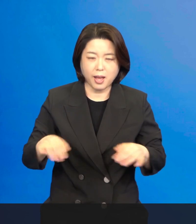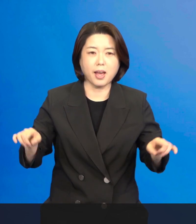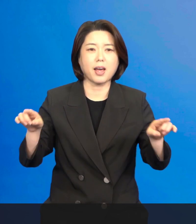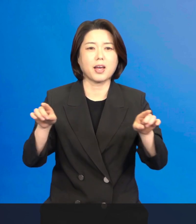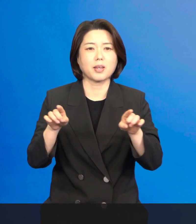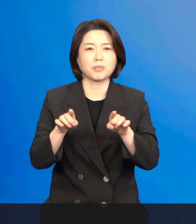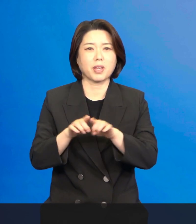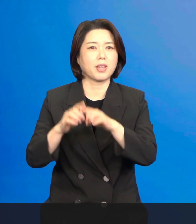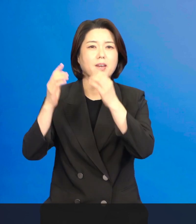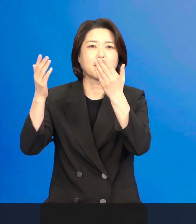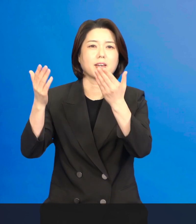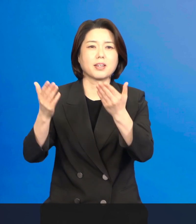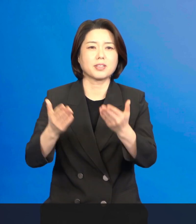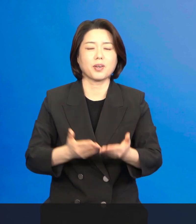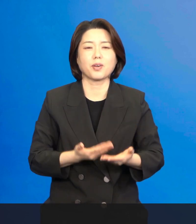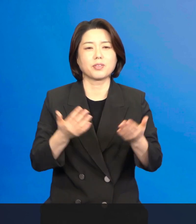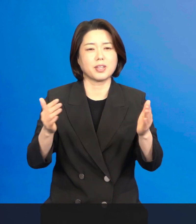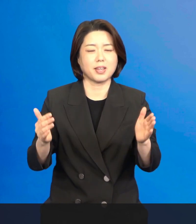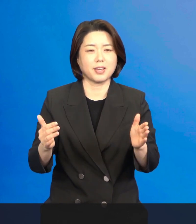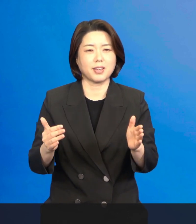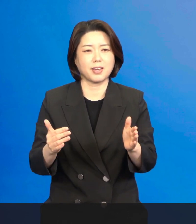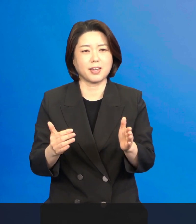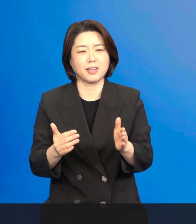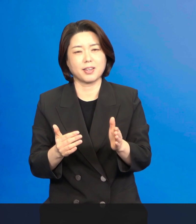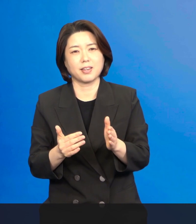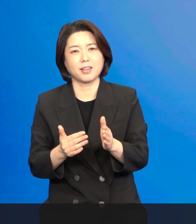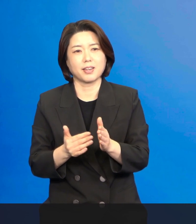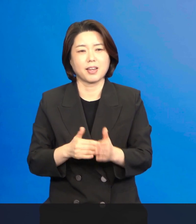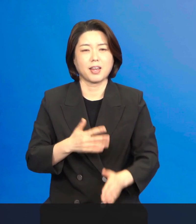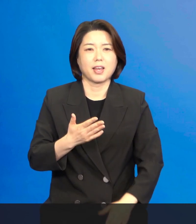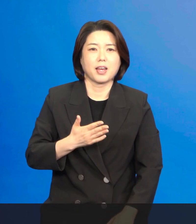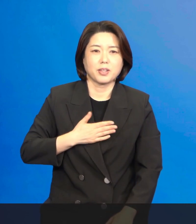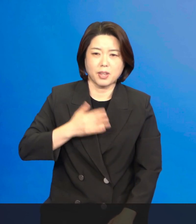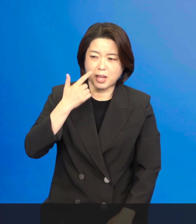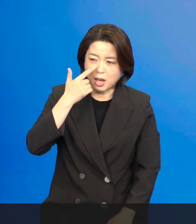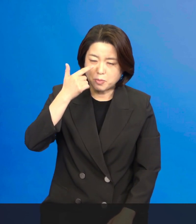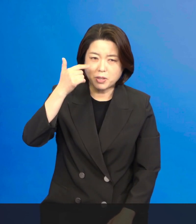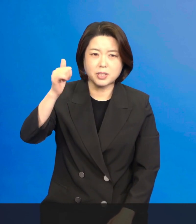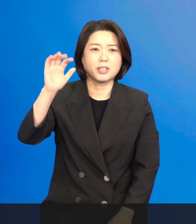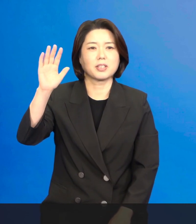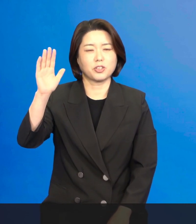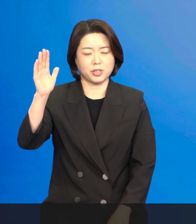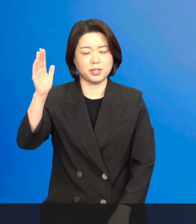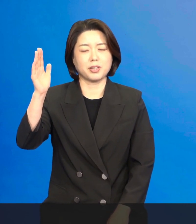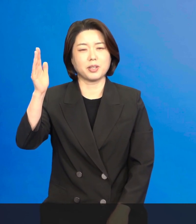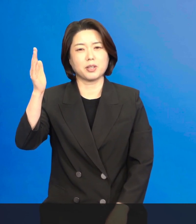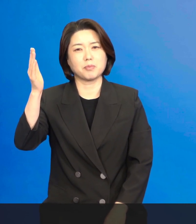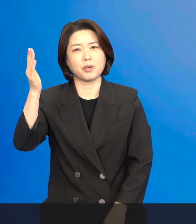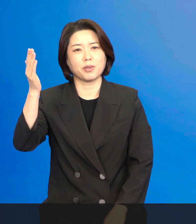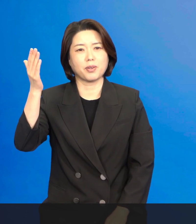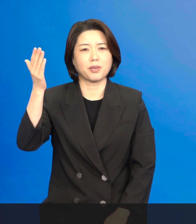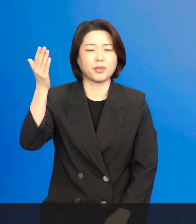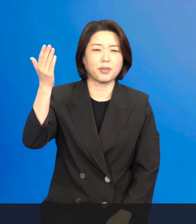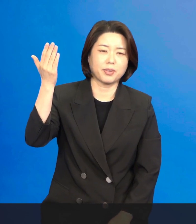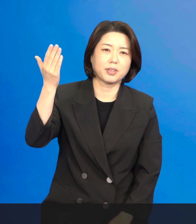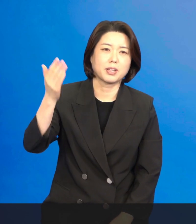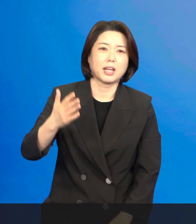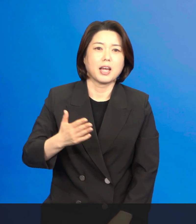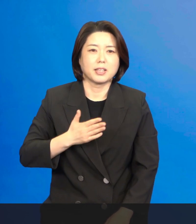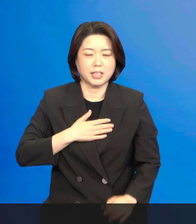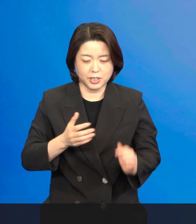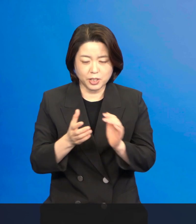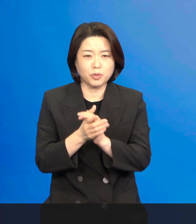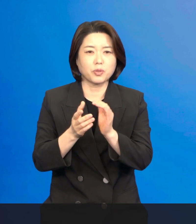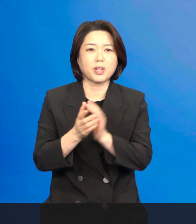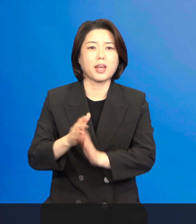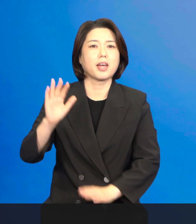나와 함께 하셨네. 내 아버지 되시며 내 아버지 되시며